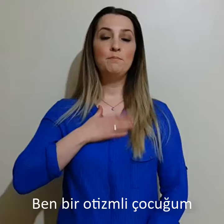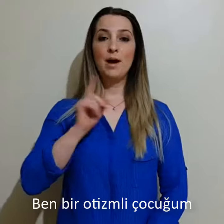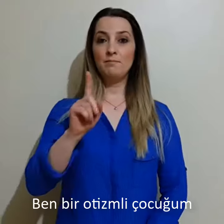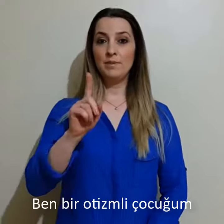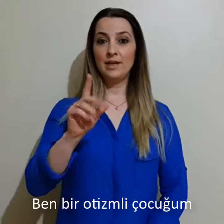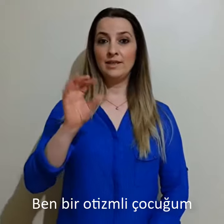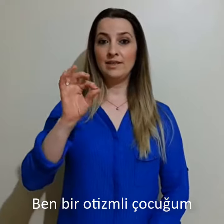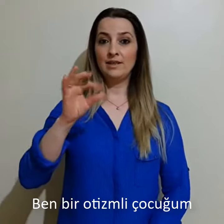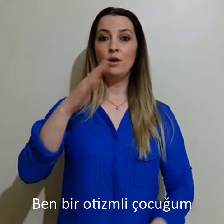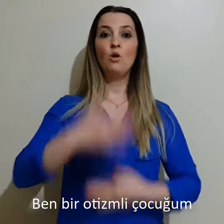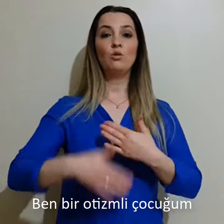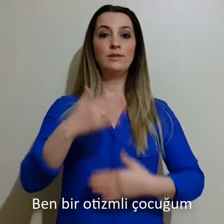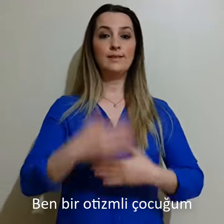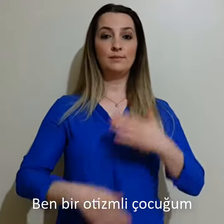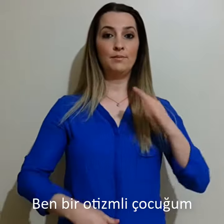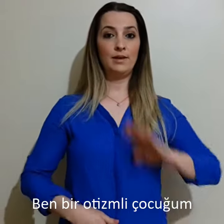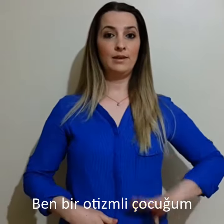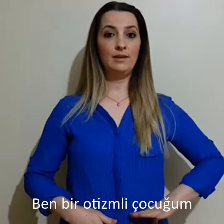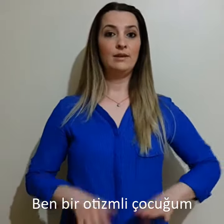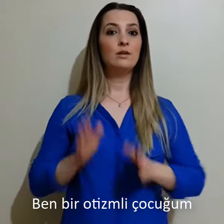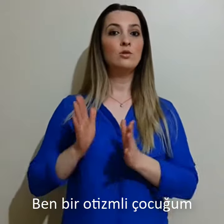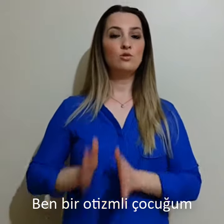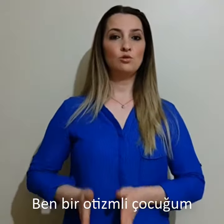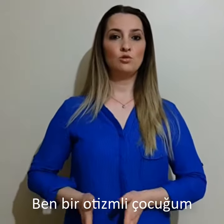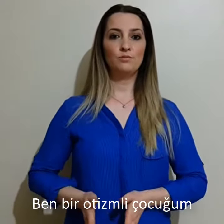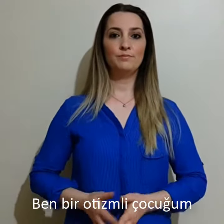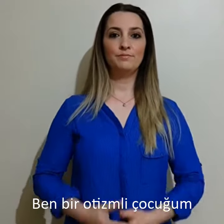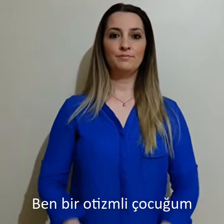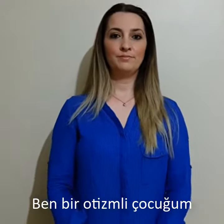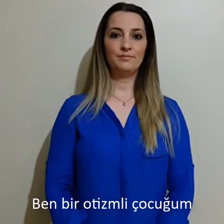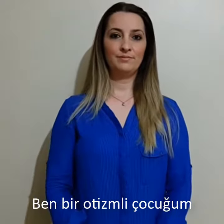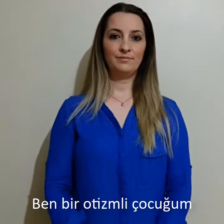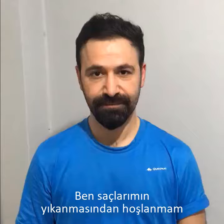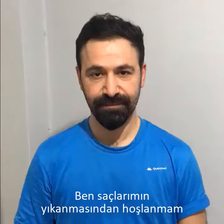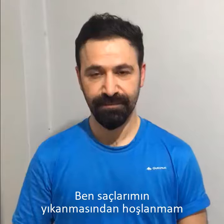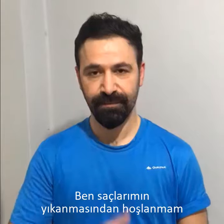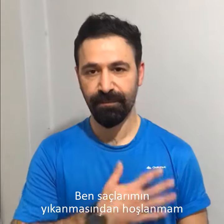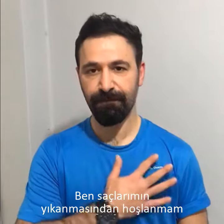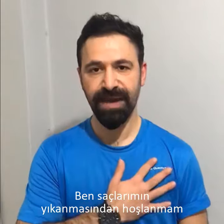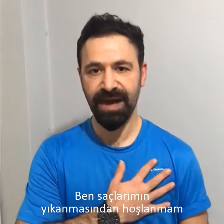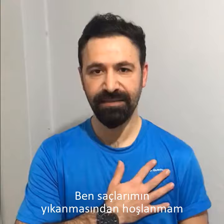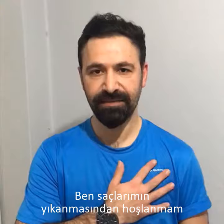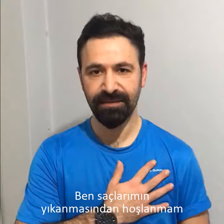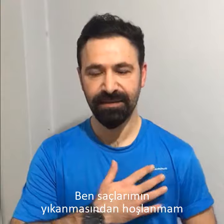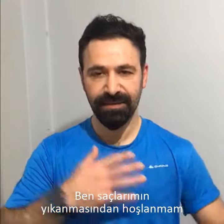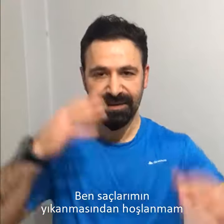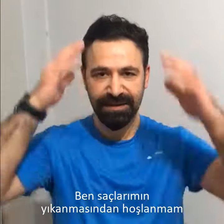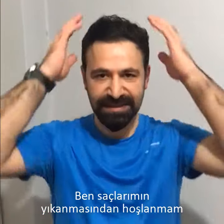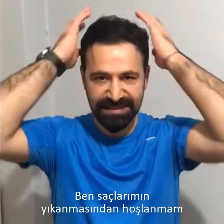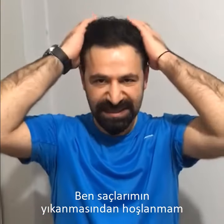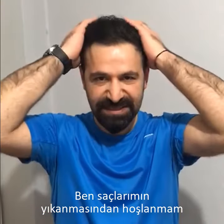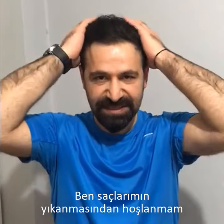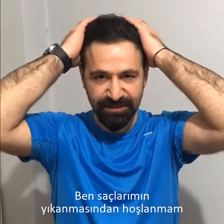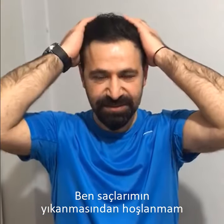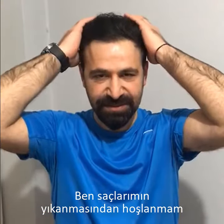Ben bir otizmli çocuğum. Ben saçlarımın